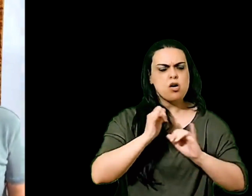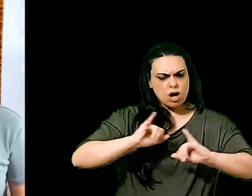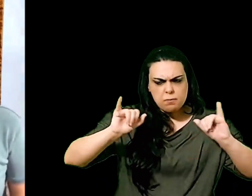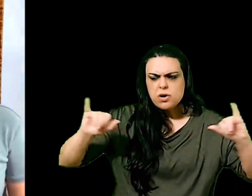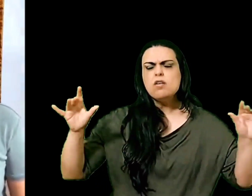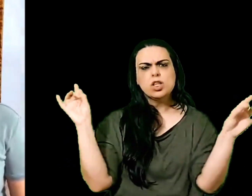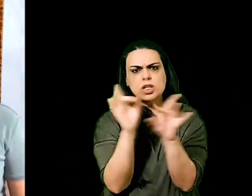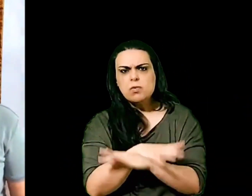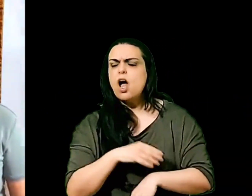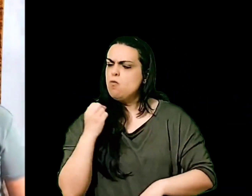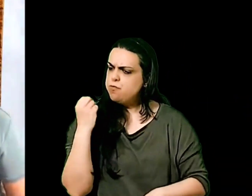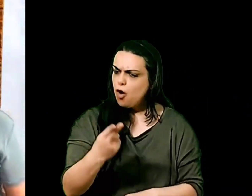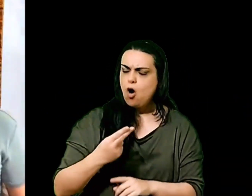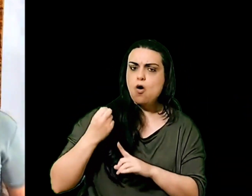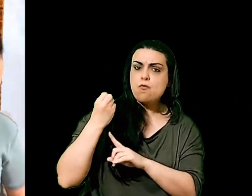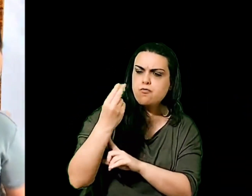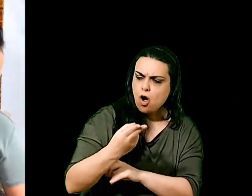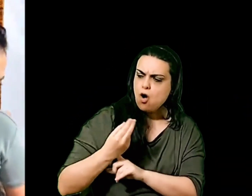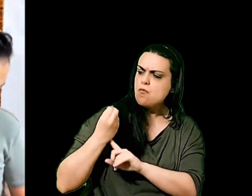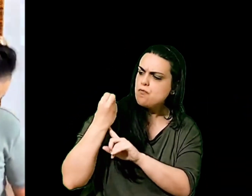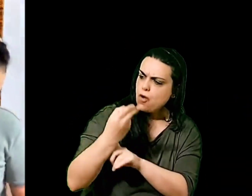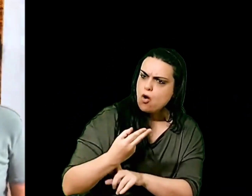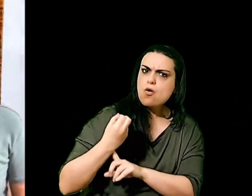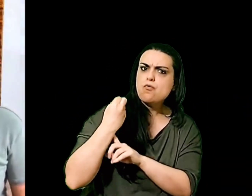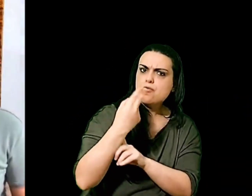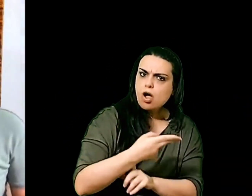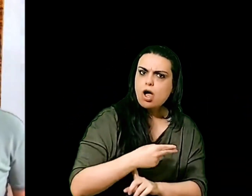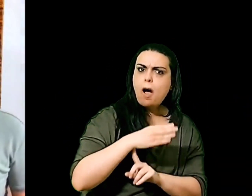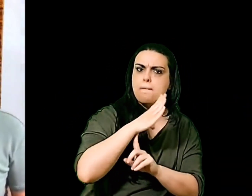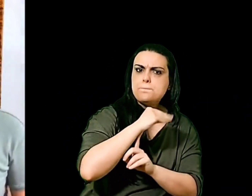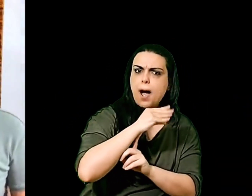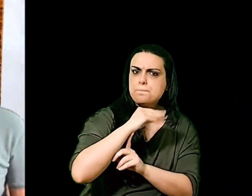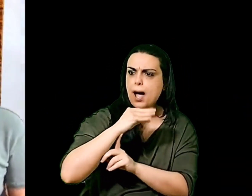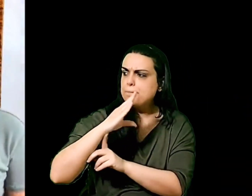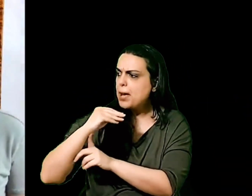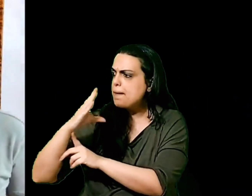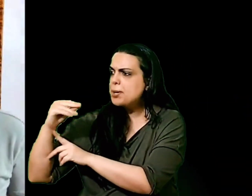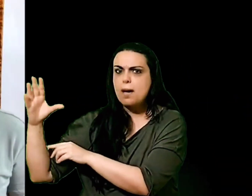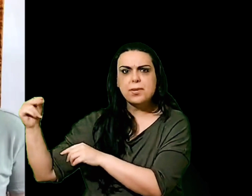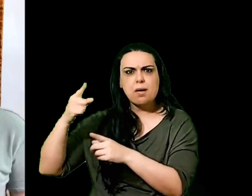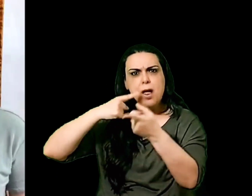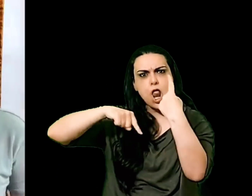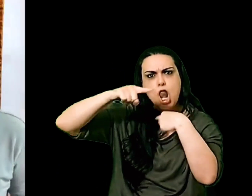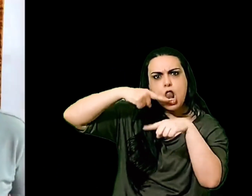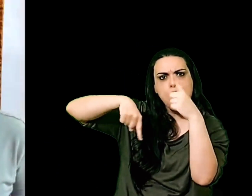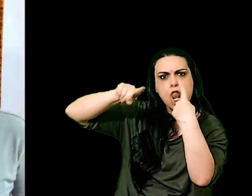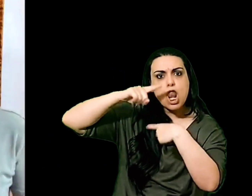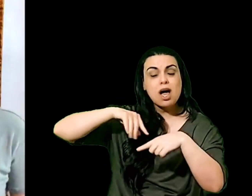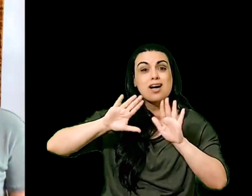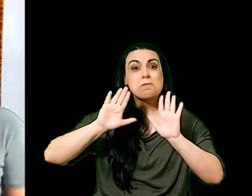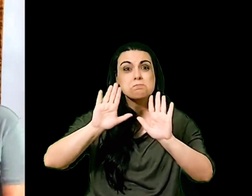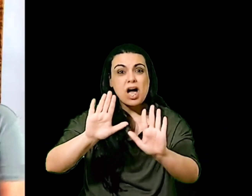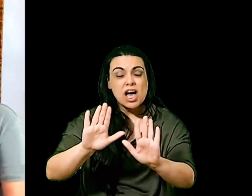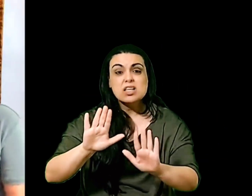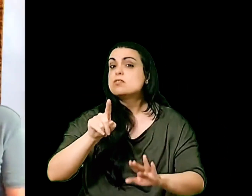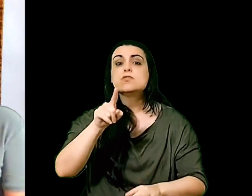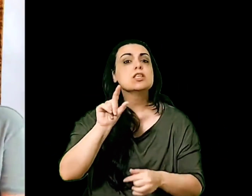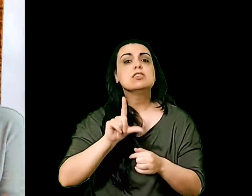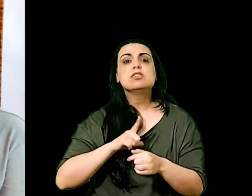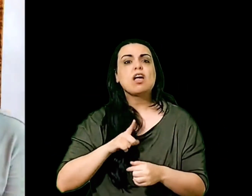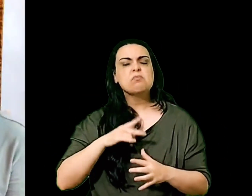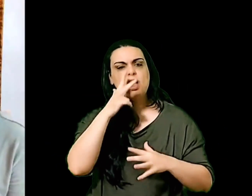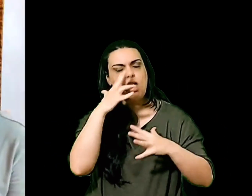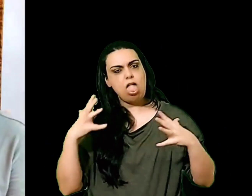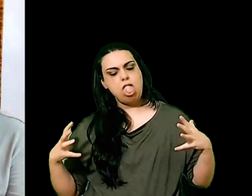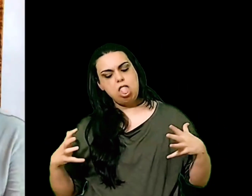ainda vou terminar essa campanha, não, eu ainda vou... Você diz isso pra você mesmo, você acredita nisso, você fala isso com a melhor das suas intenções.